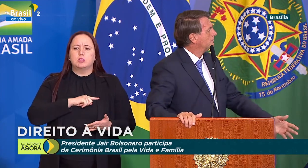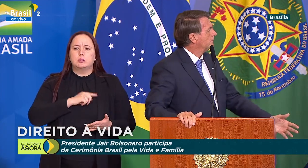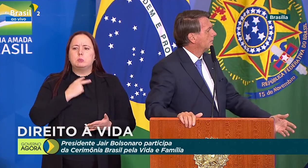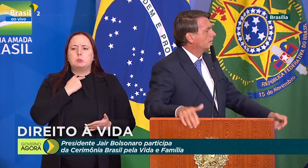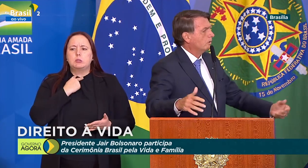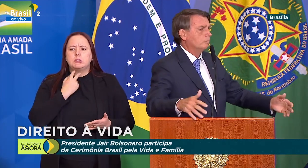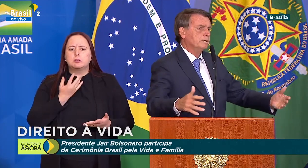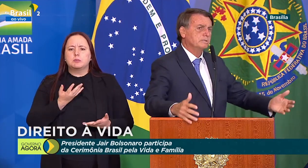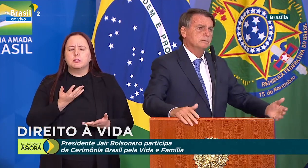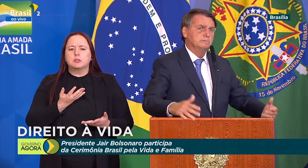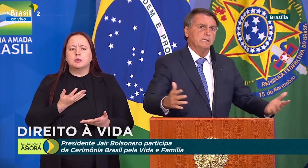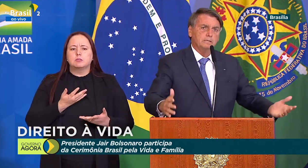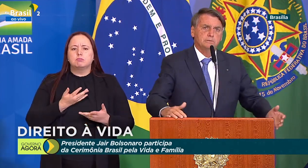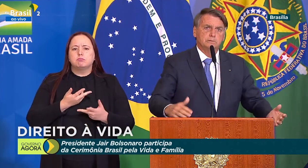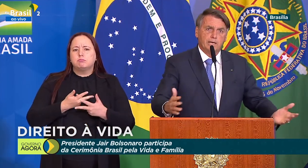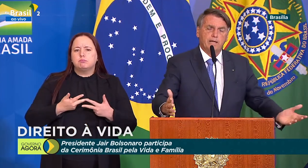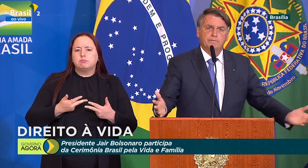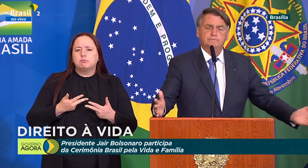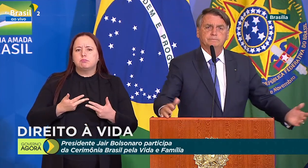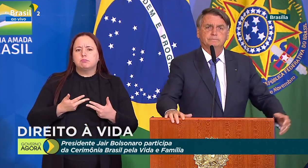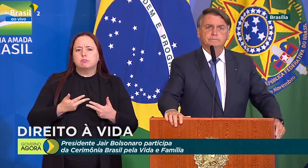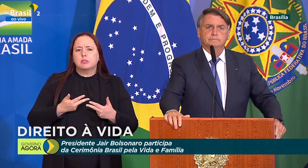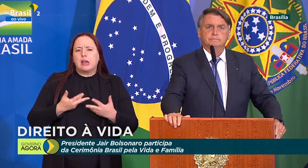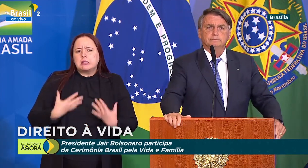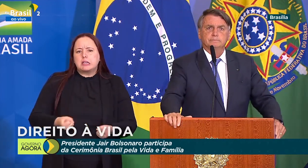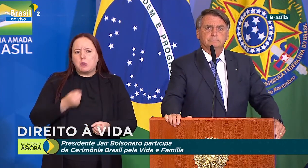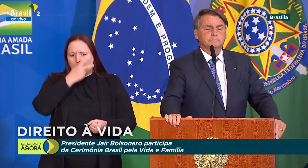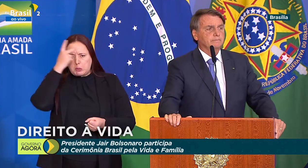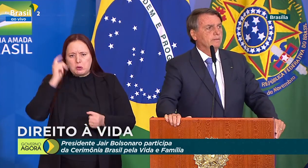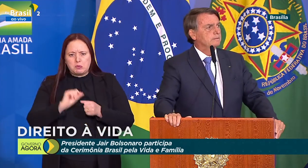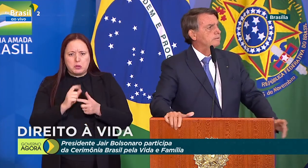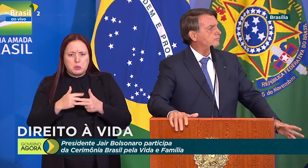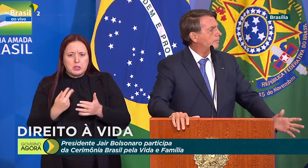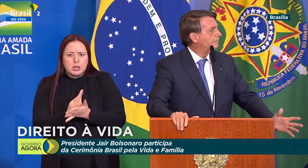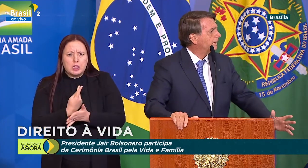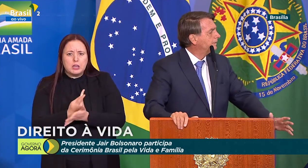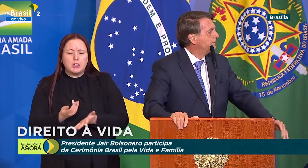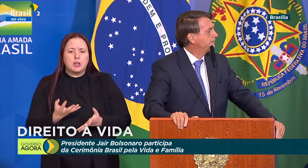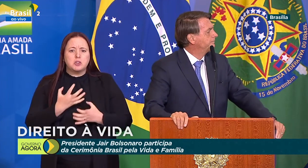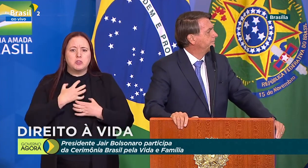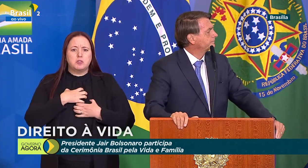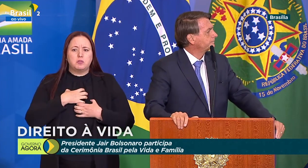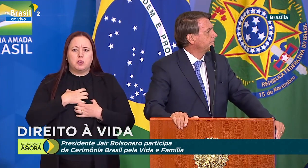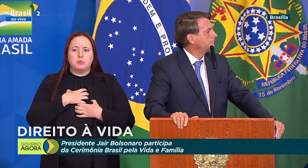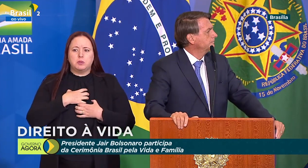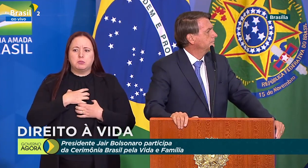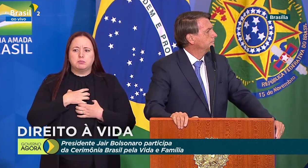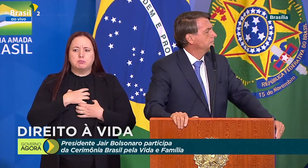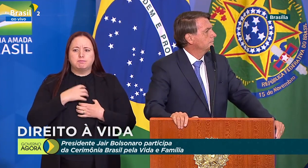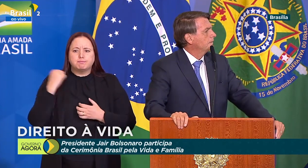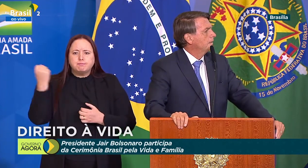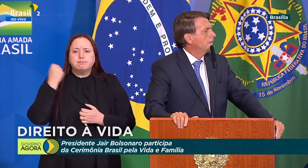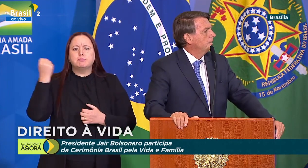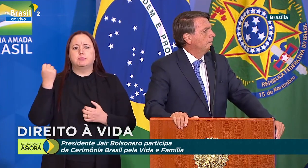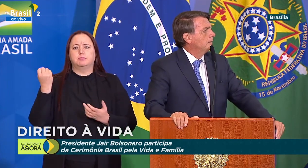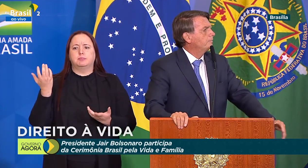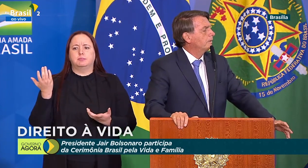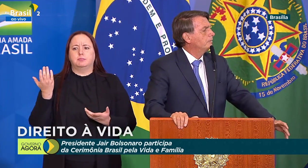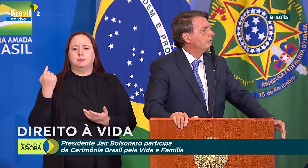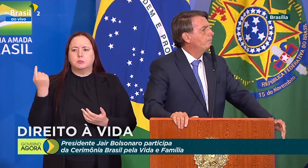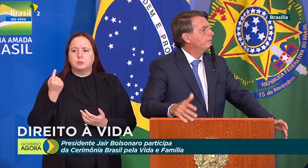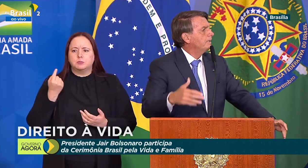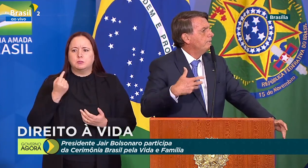pessoa que tenha cometido um delito grave e de forma flagrante e